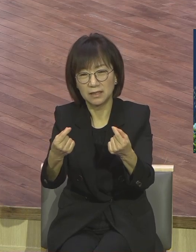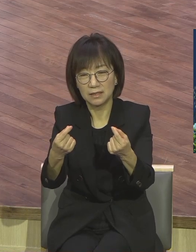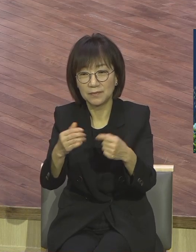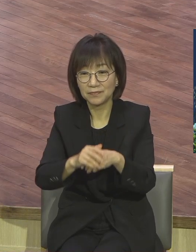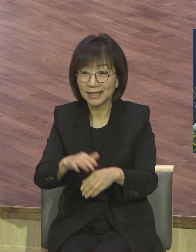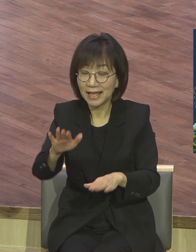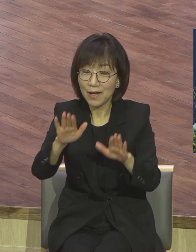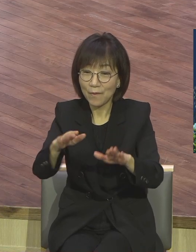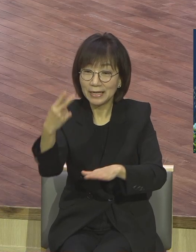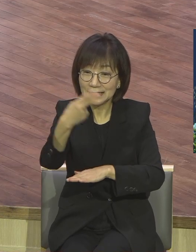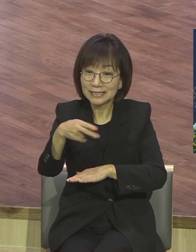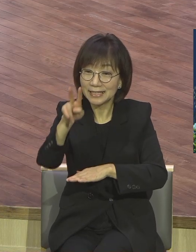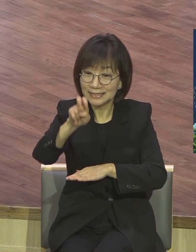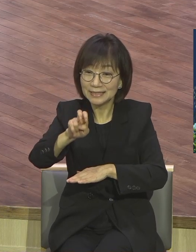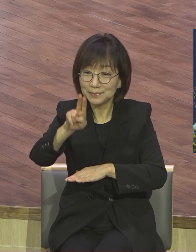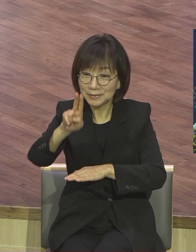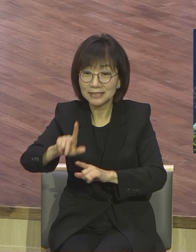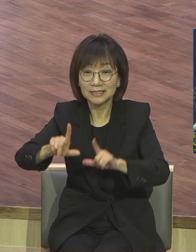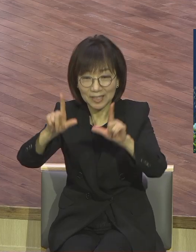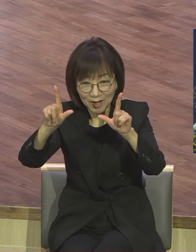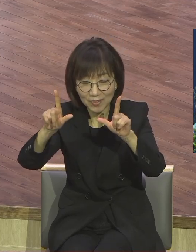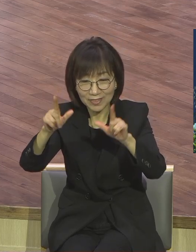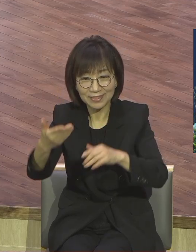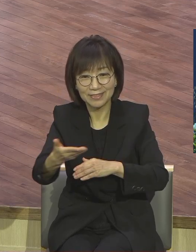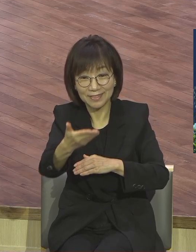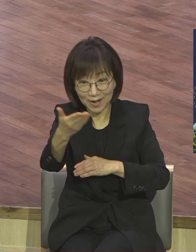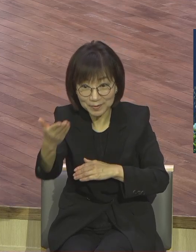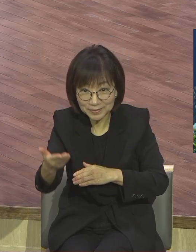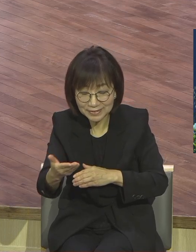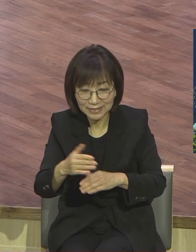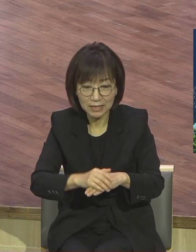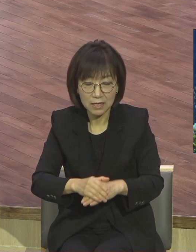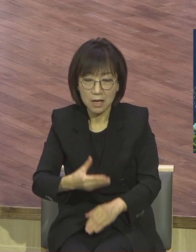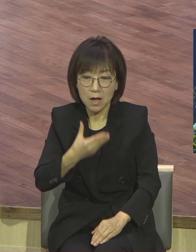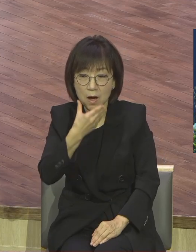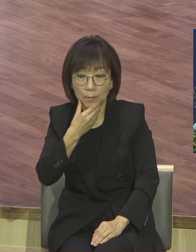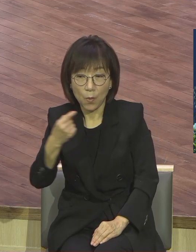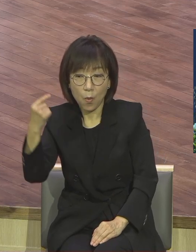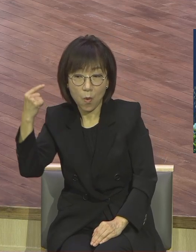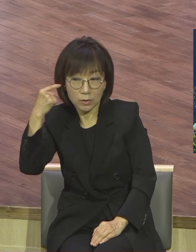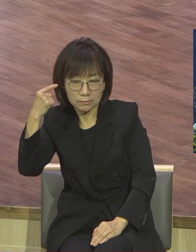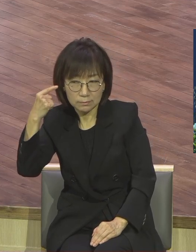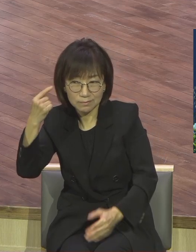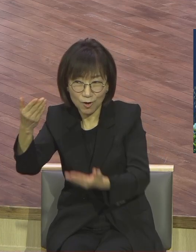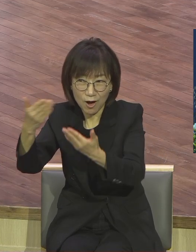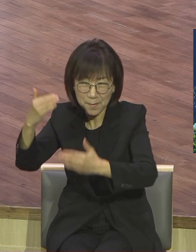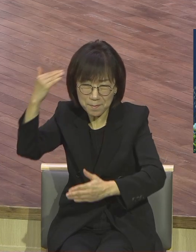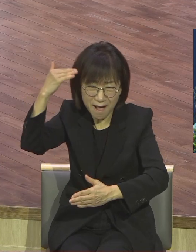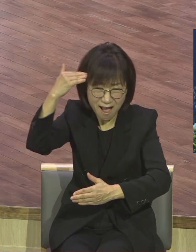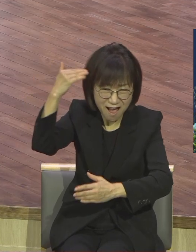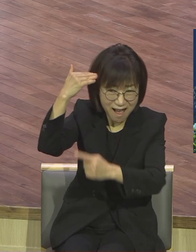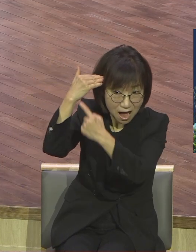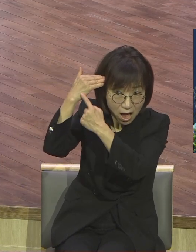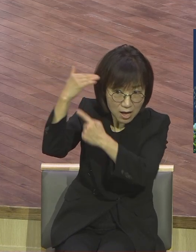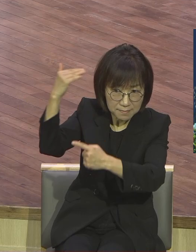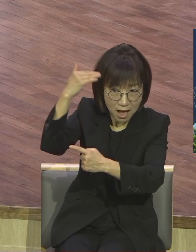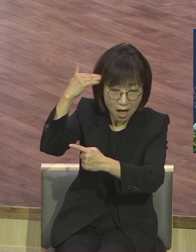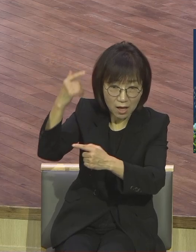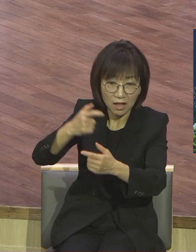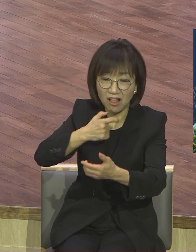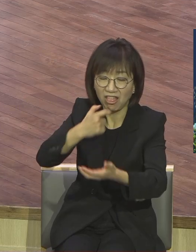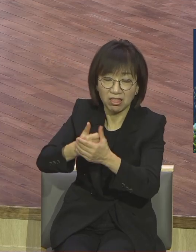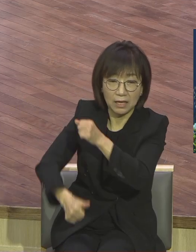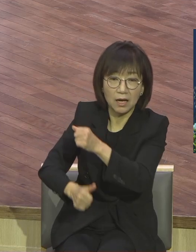2022년 예언계 전 성도는 복음을 희미하게 만드는 그 어떤 사단의 공격에도